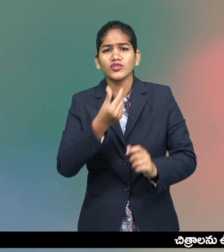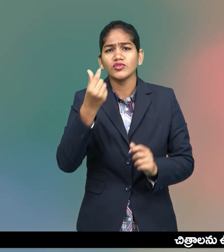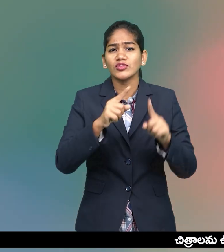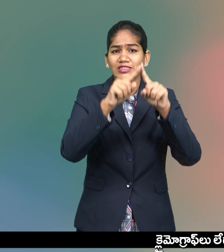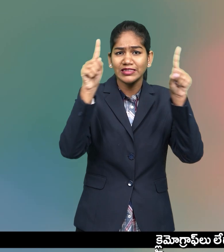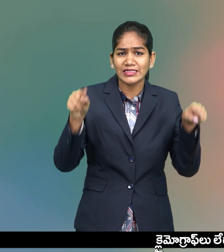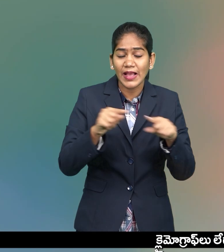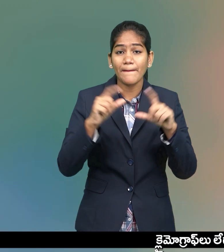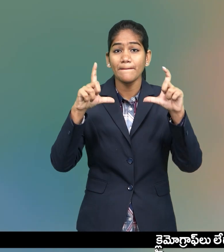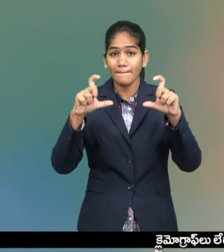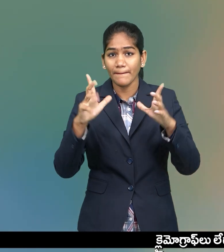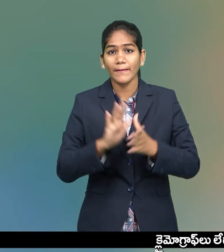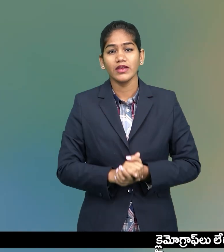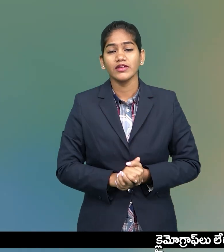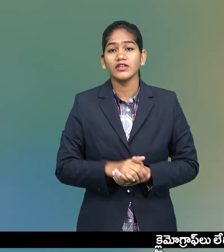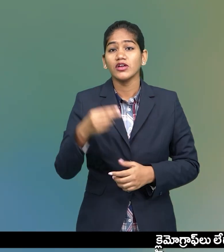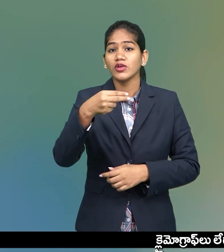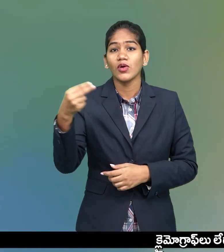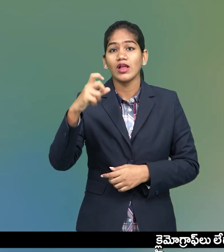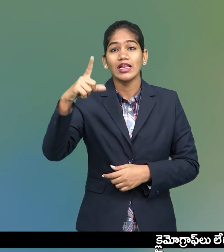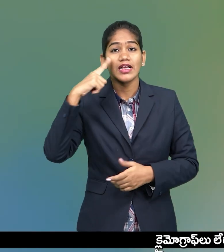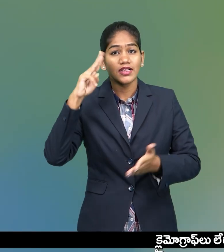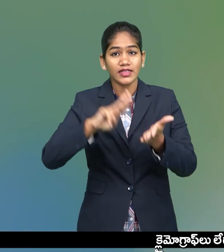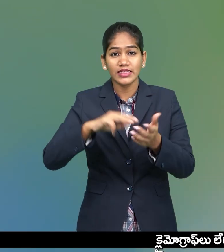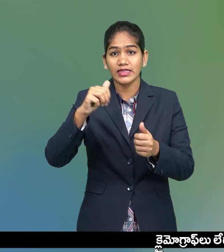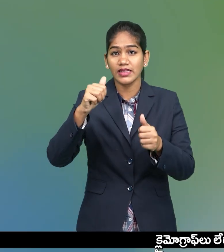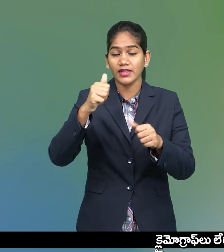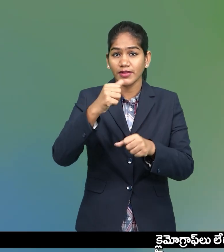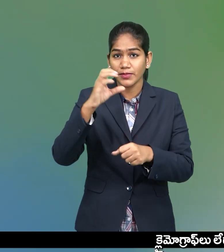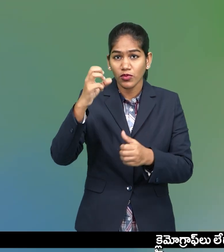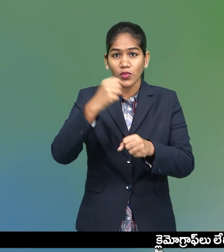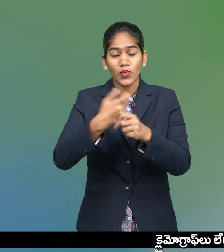చూపవచ్చు. క్లైమోగ్రాఫ్లు లేదా క్లైమటోగ్రాఫ్లు అంటారు.